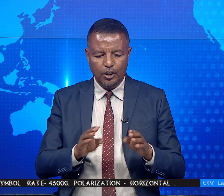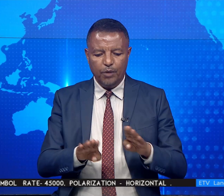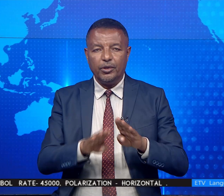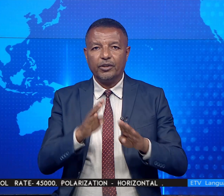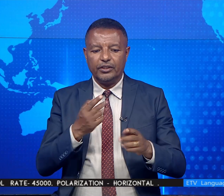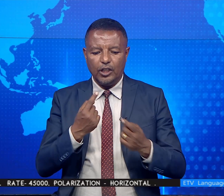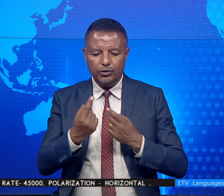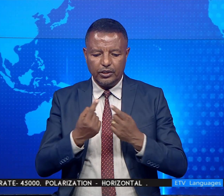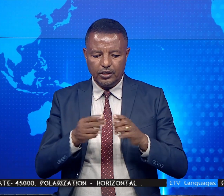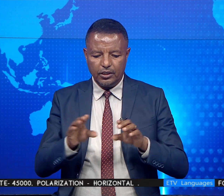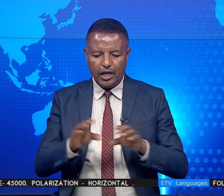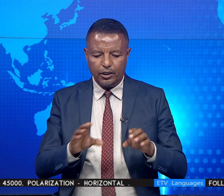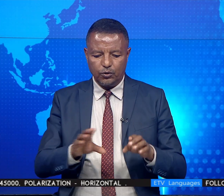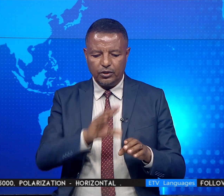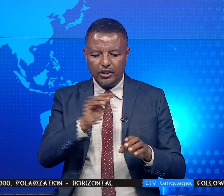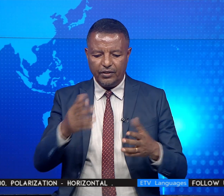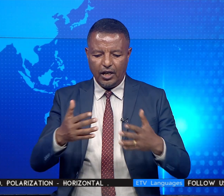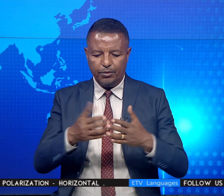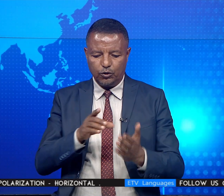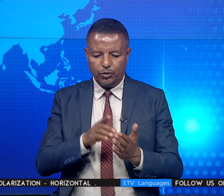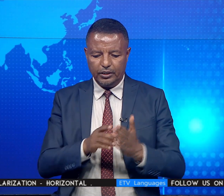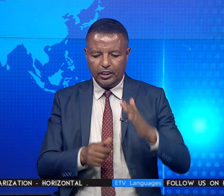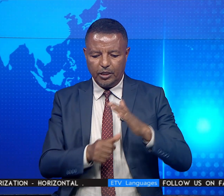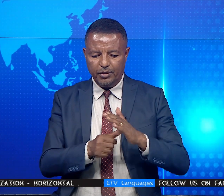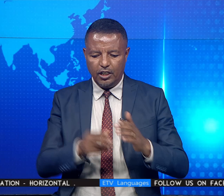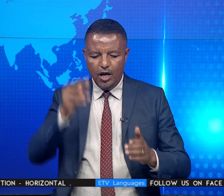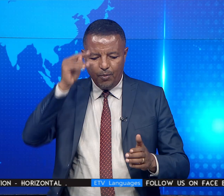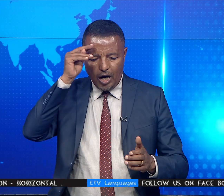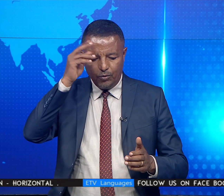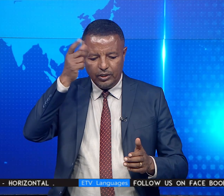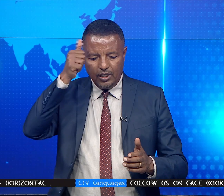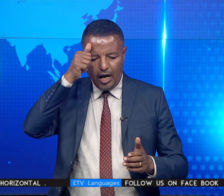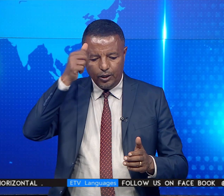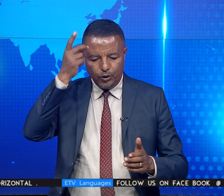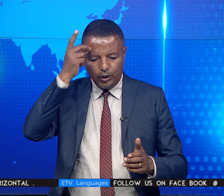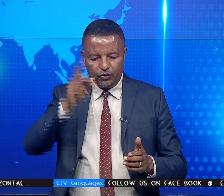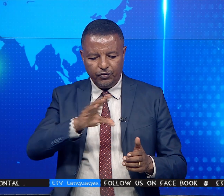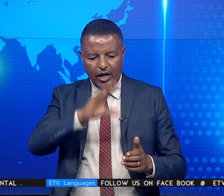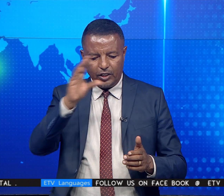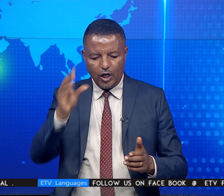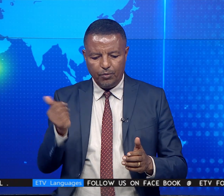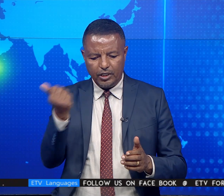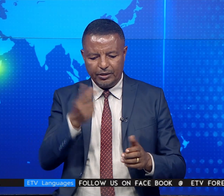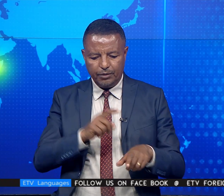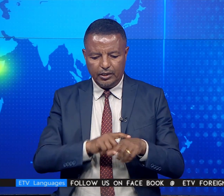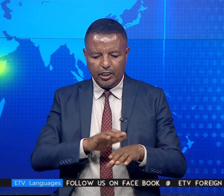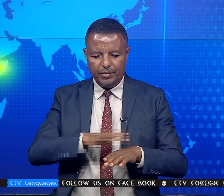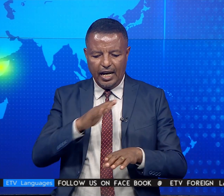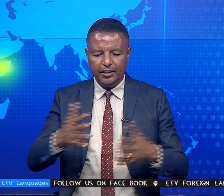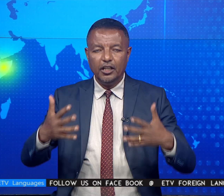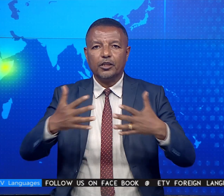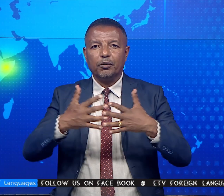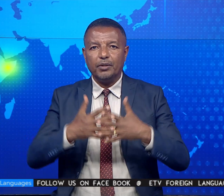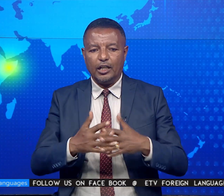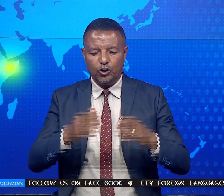ተካሂዷል። በመክፈቻው ንግግር ያደረጉት የአፍሪካ ህብረት ኮሚሽን ሊቀመንበር መሐሙድ አሊ ዩሱፍ አፍሪካውያን ከመቼም ጊዜ